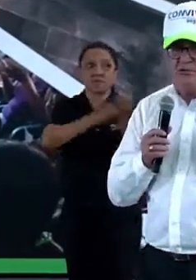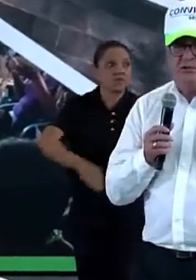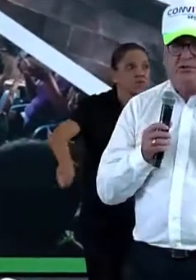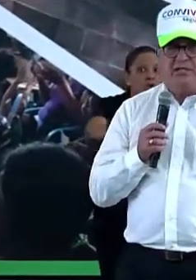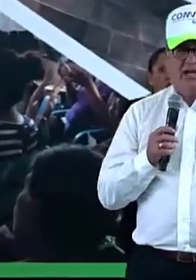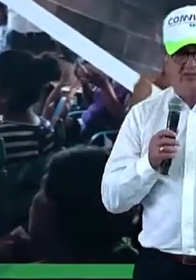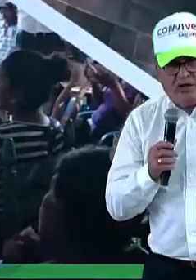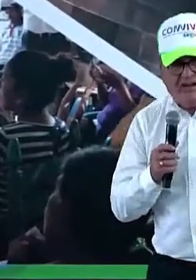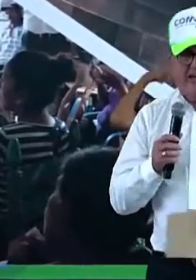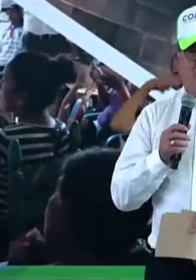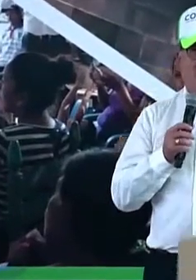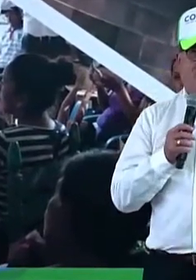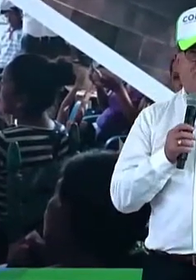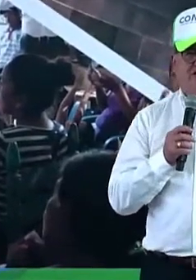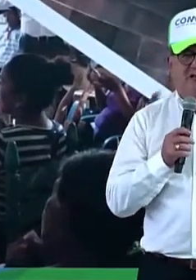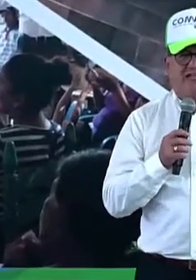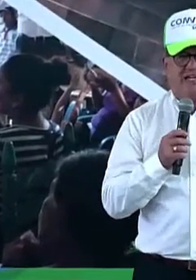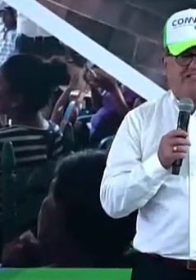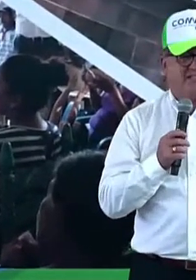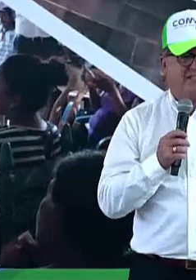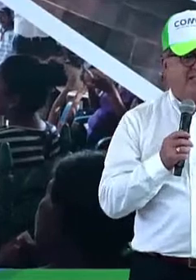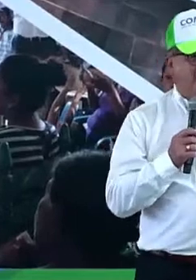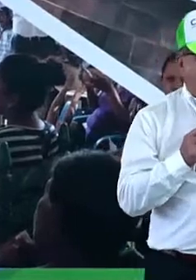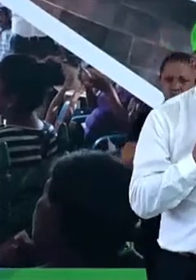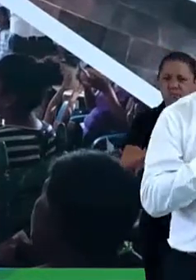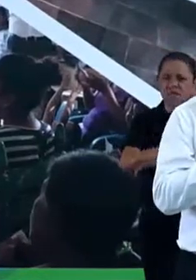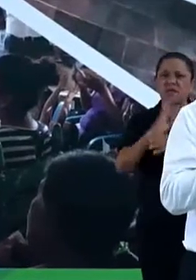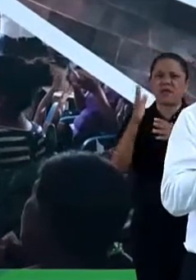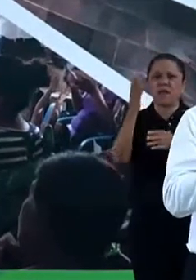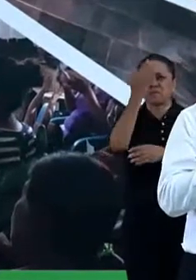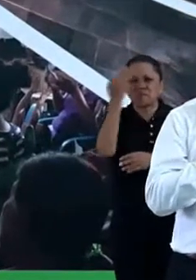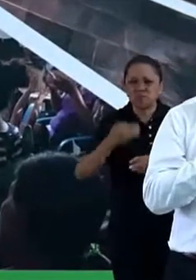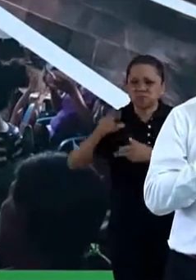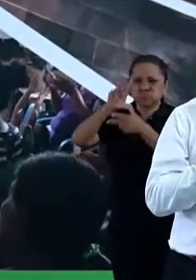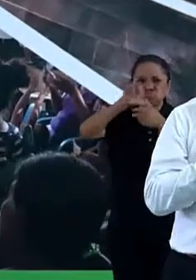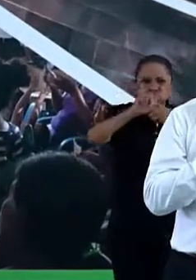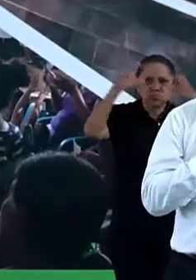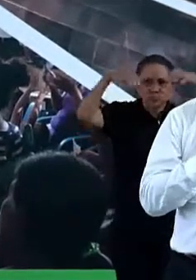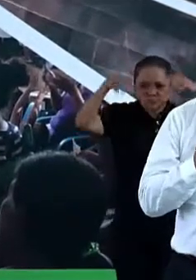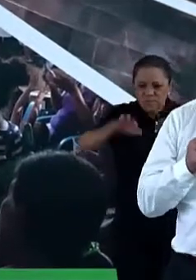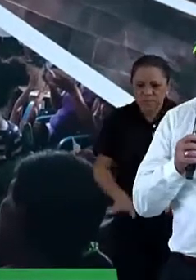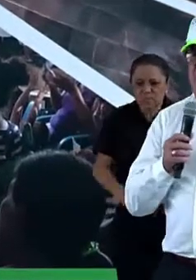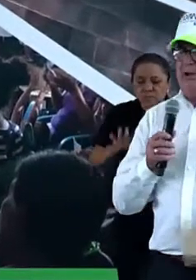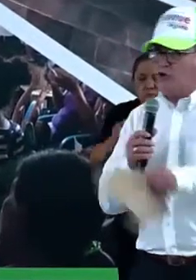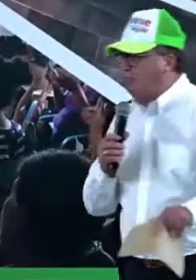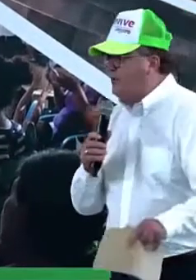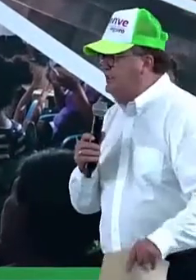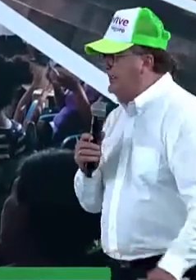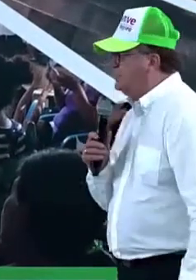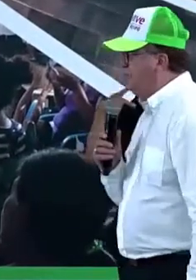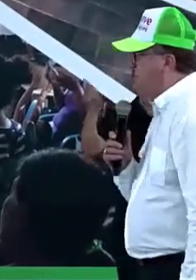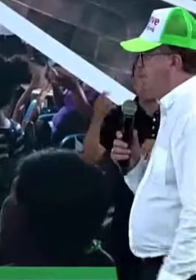mexicanos que es solidaria con nosotros entre los desastres y que es nuestro brazo armado para la seguridad nacional, pero no